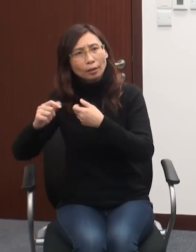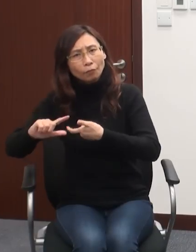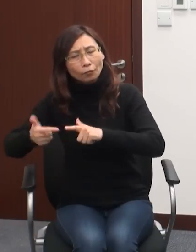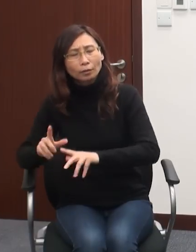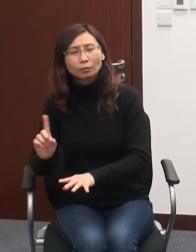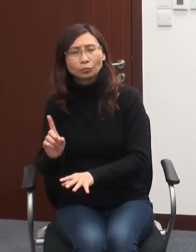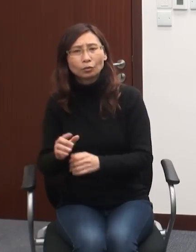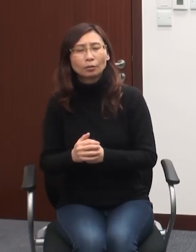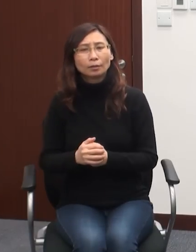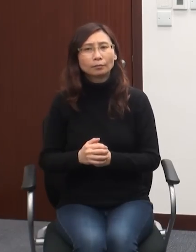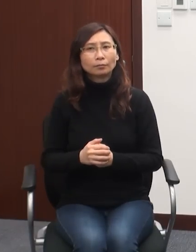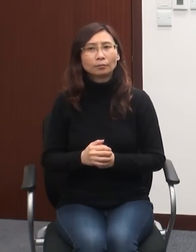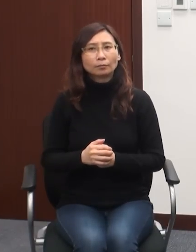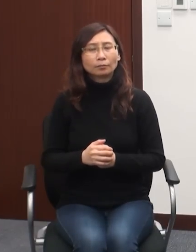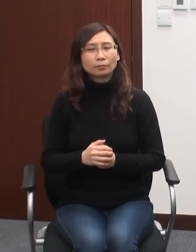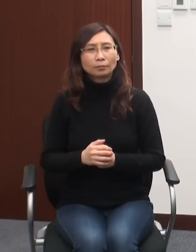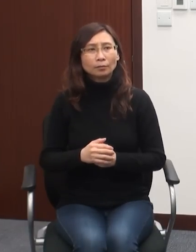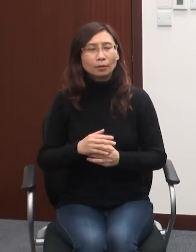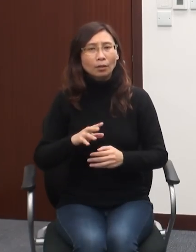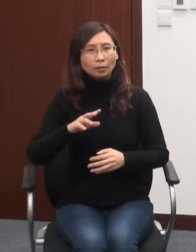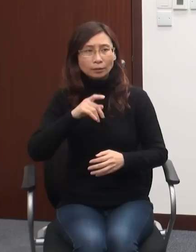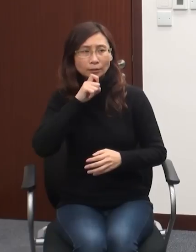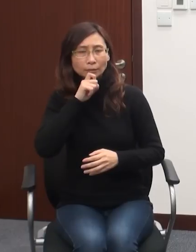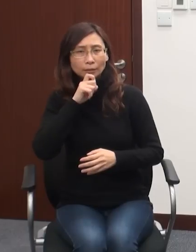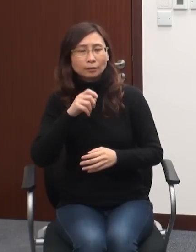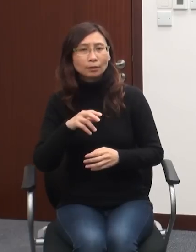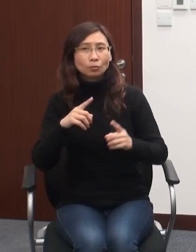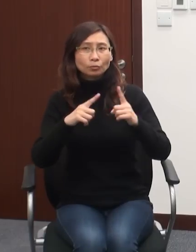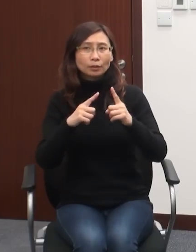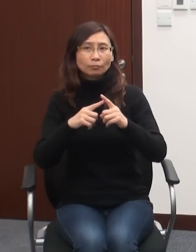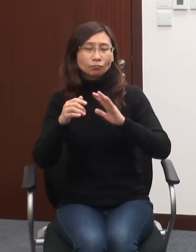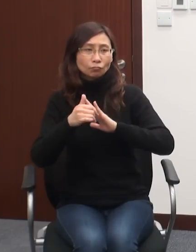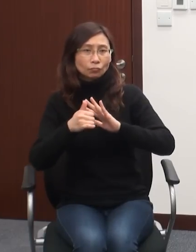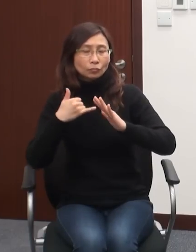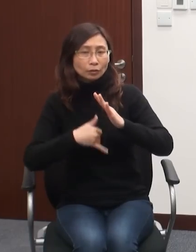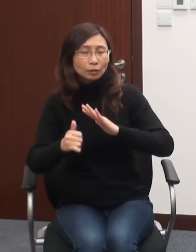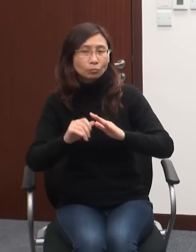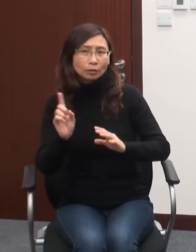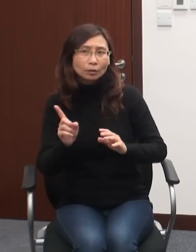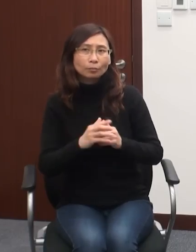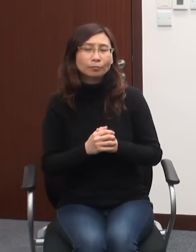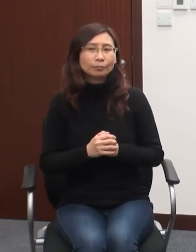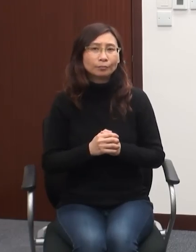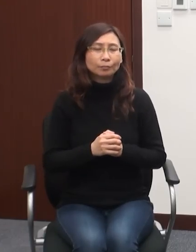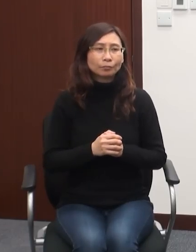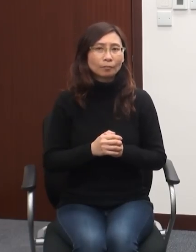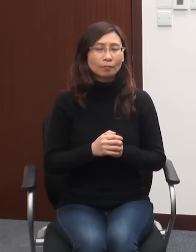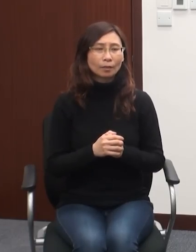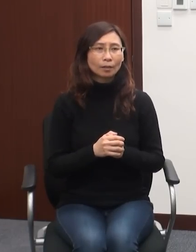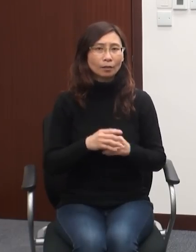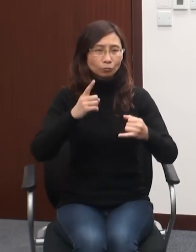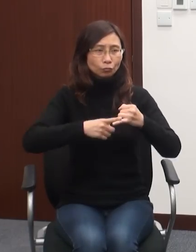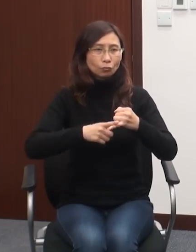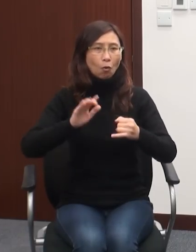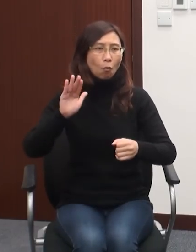如果萬一係有人轉軚過咗嘅時候，我又點做啦？係咪？即係到底係 back down 話哦，終於我